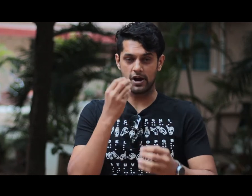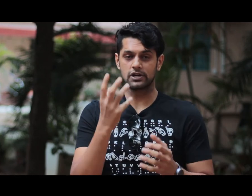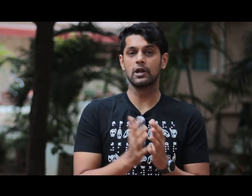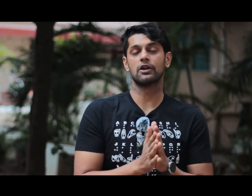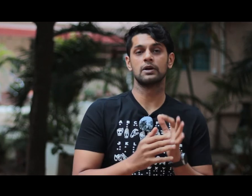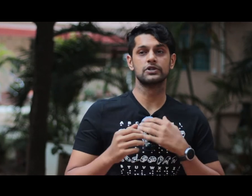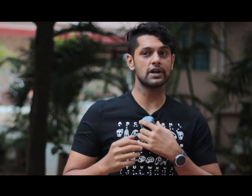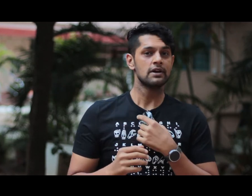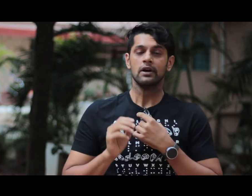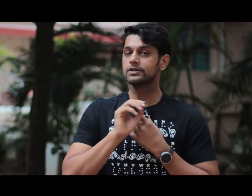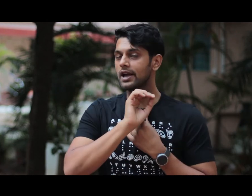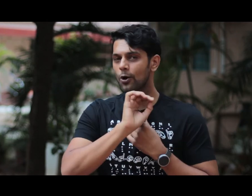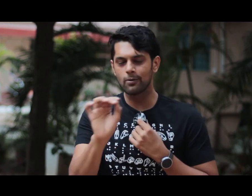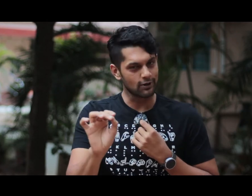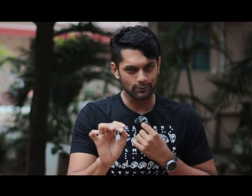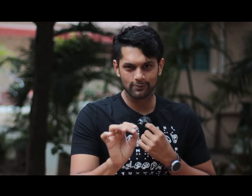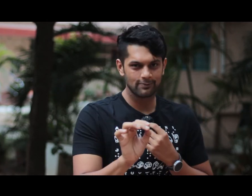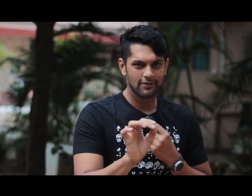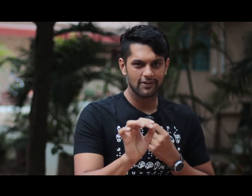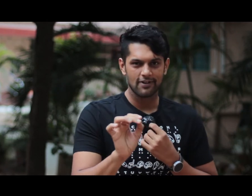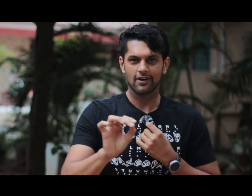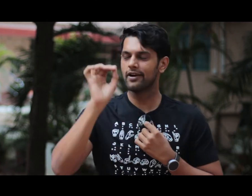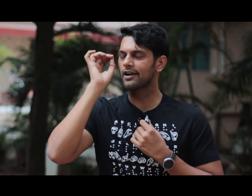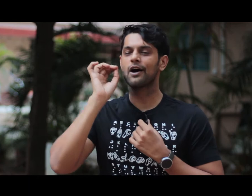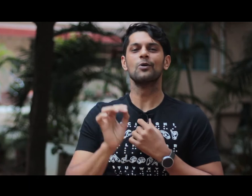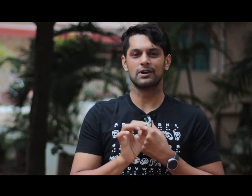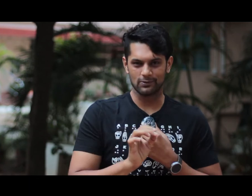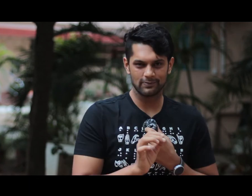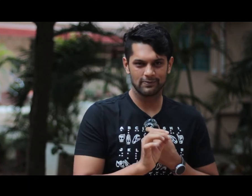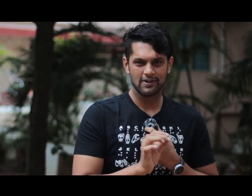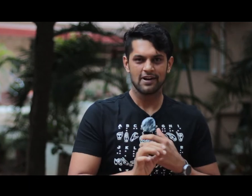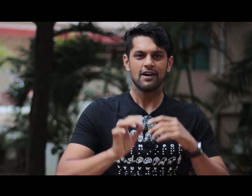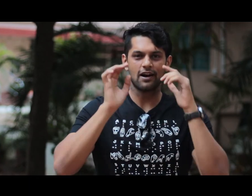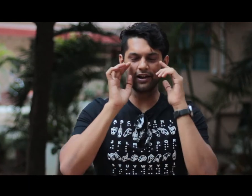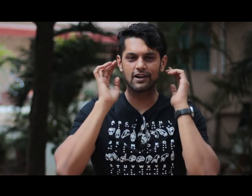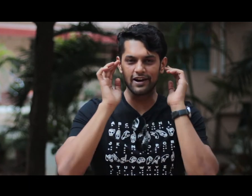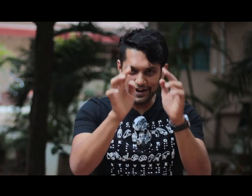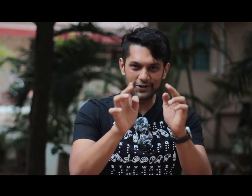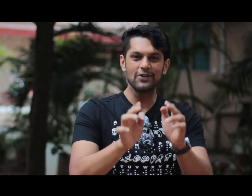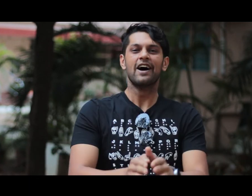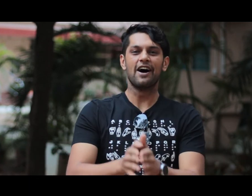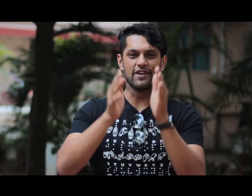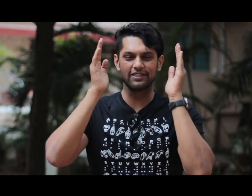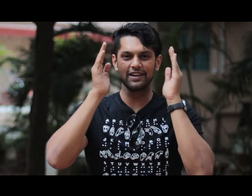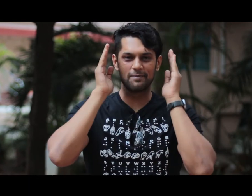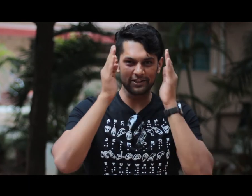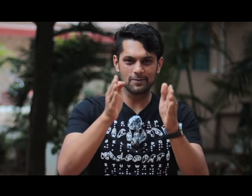bhashana kaliyodakkina munche style hodibardu kannada hakobardu kannalli kannittu aa vyaktiyanna